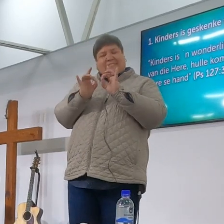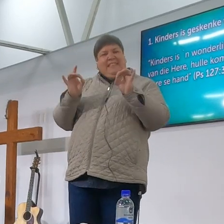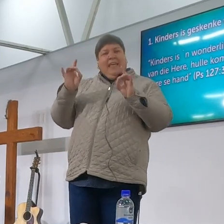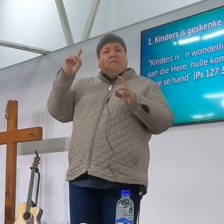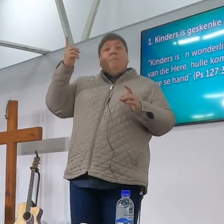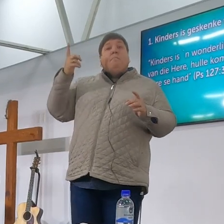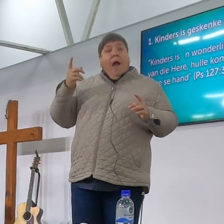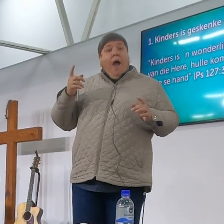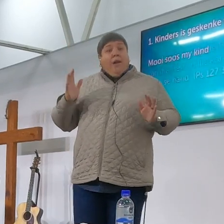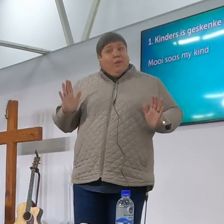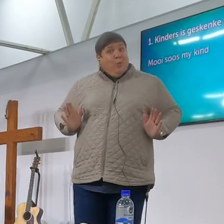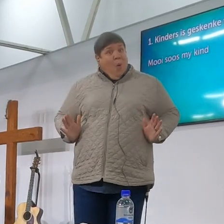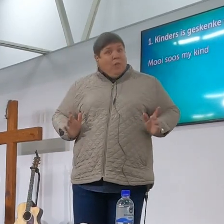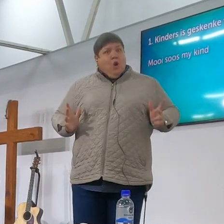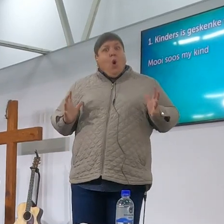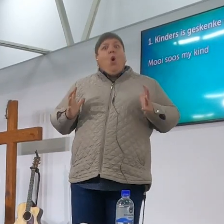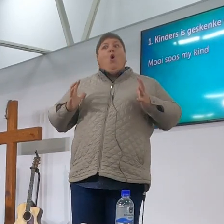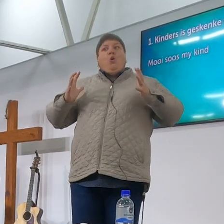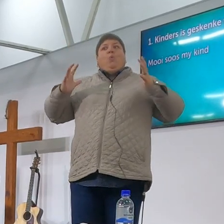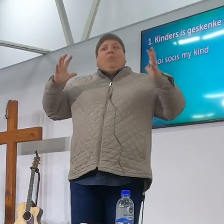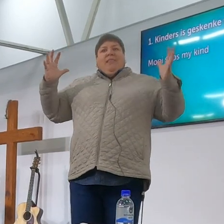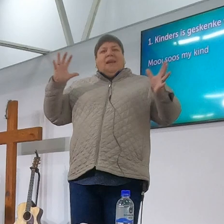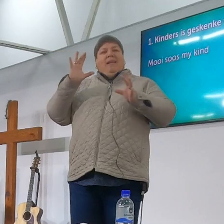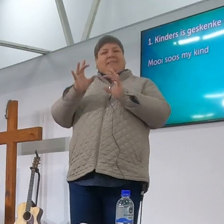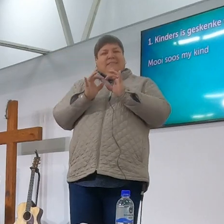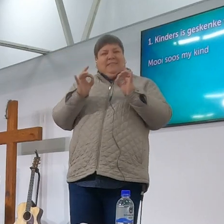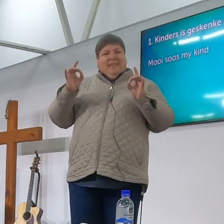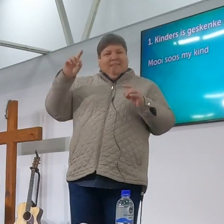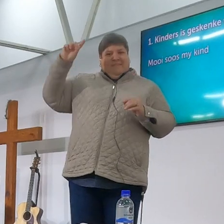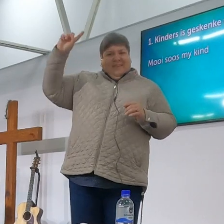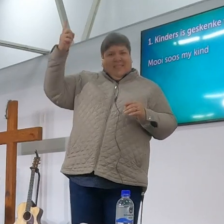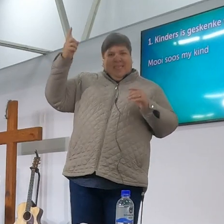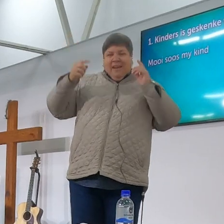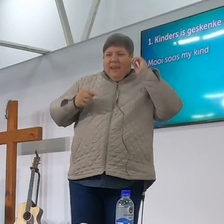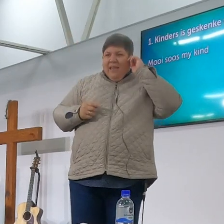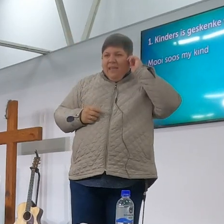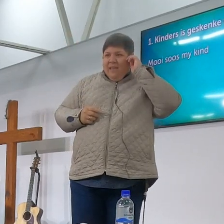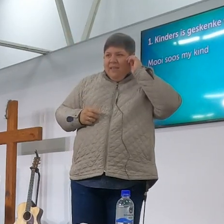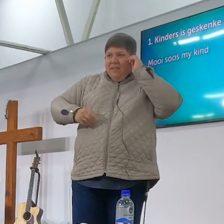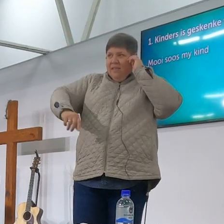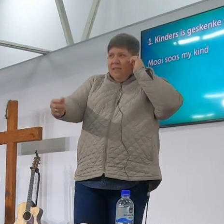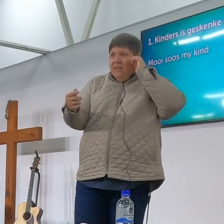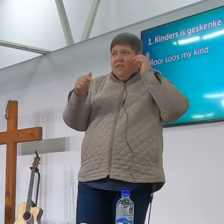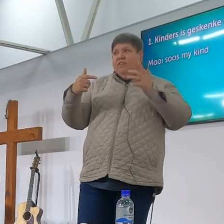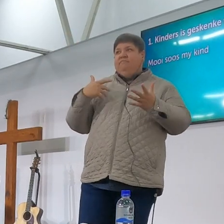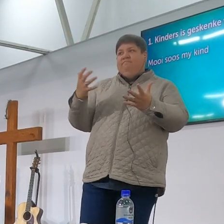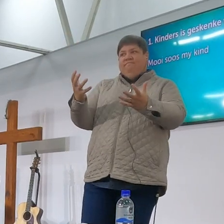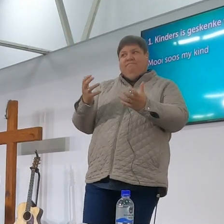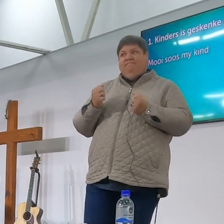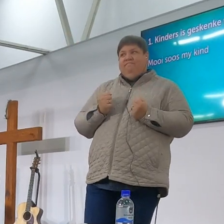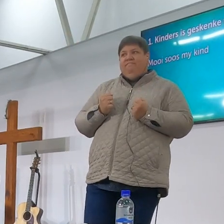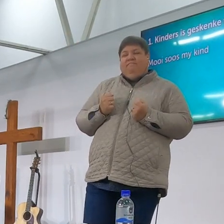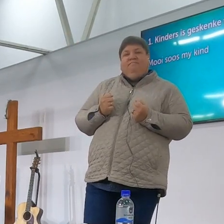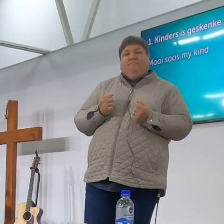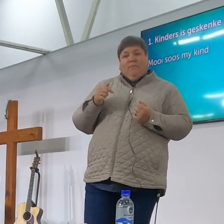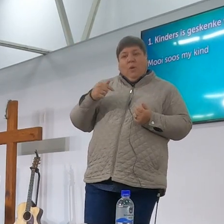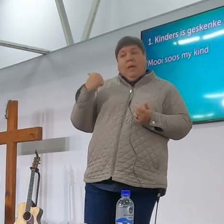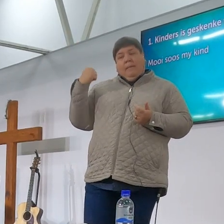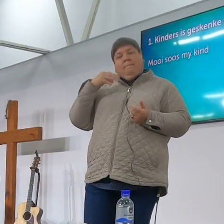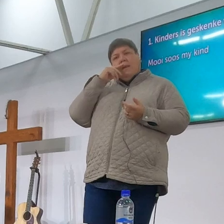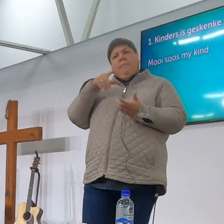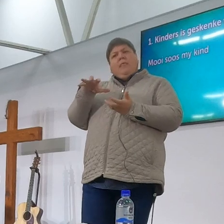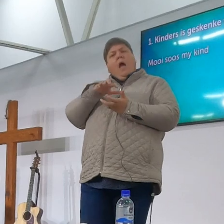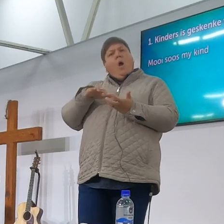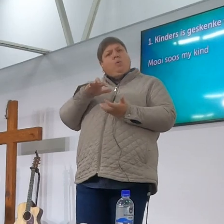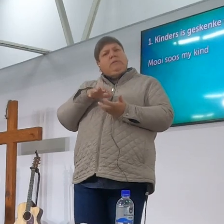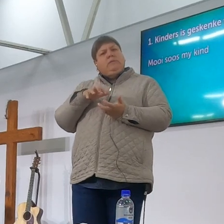dogtertjies is net so groot geskenk van die Here, en as ons op daai punt kom, dan moet ek weet, hoorie, maar my kind wat ek het, en dis hoe met die ouers met wie ek praat,